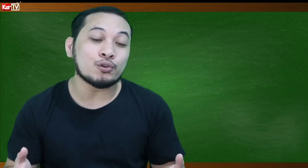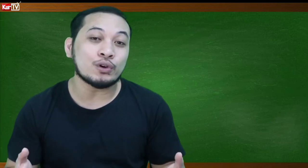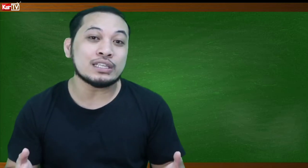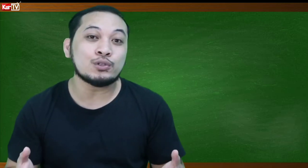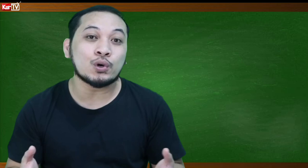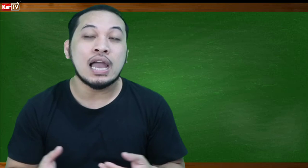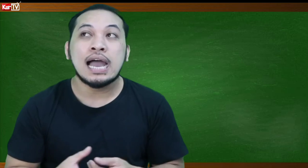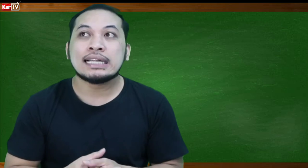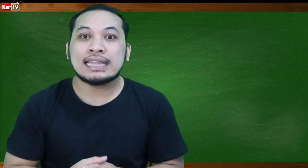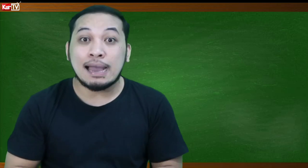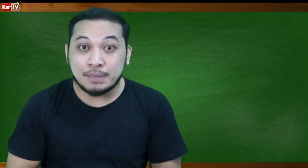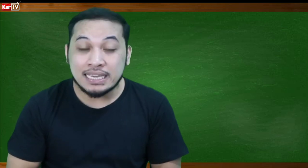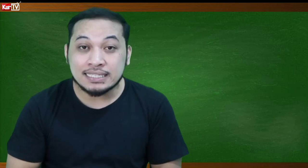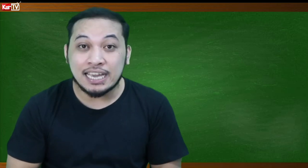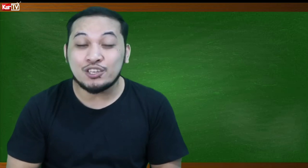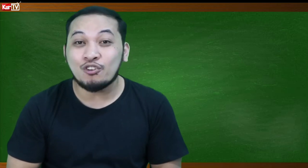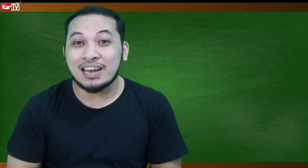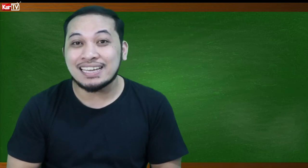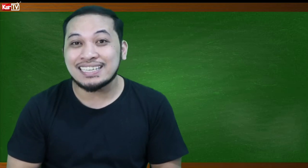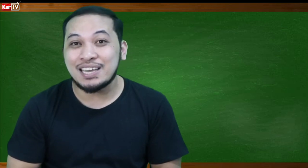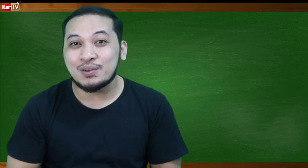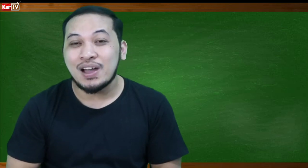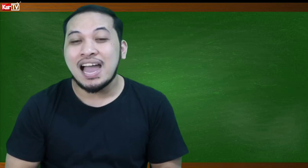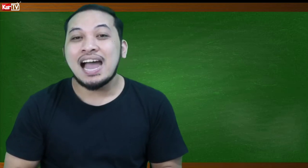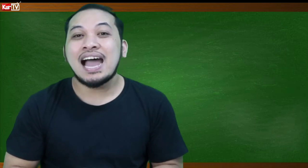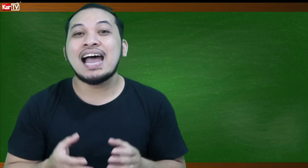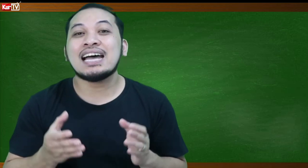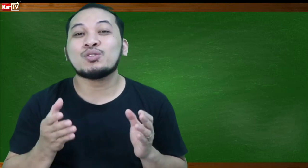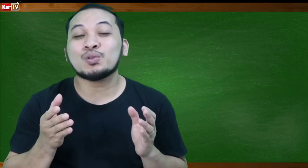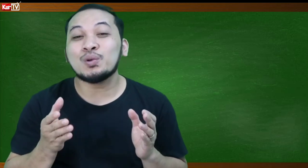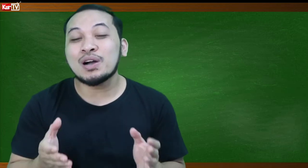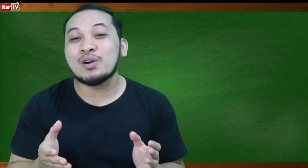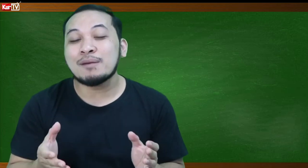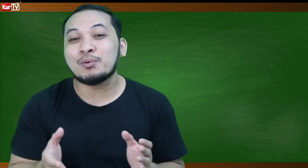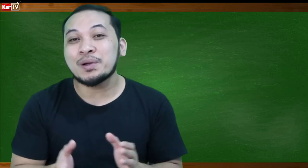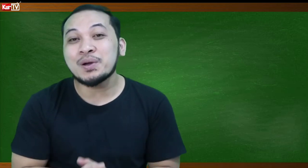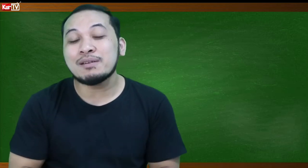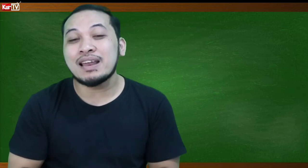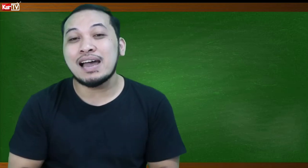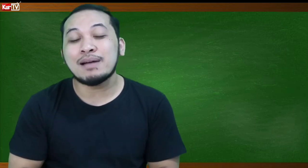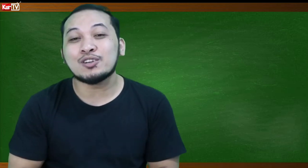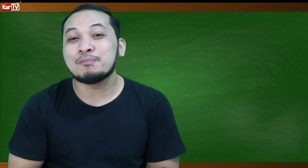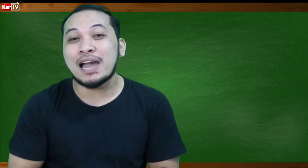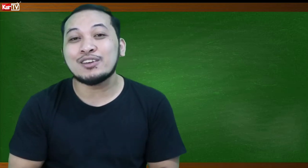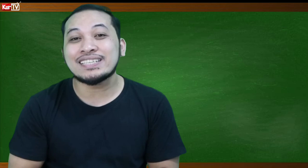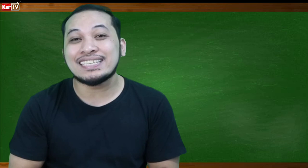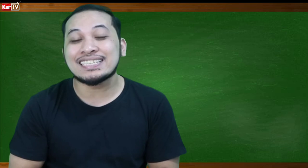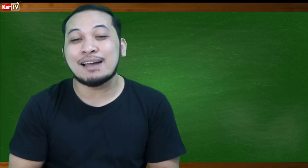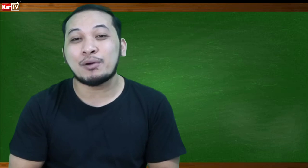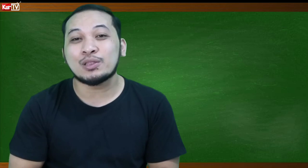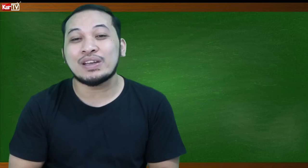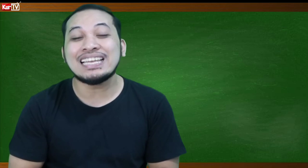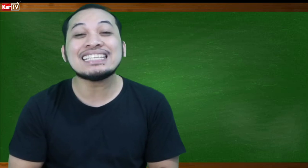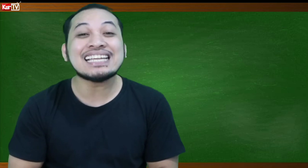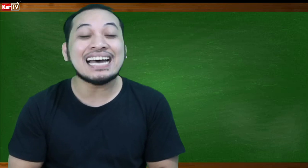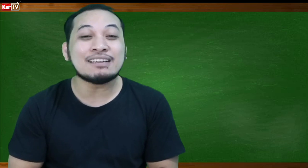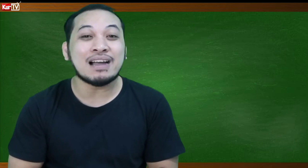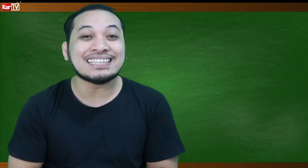yung inyong topic sa inyong klase. At tutulong nga po kayo na malaman kung paano isenyas nga po itong ilan sa ating mga